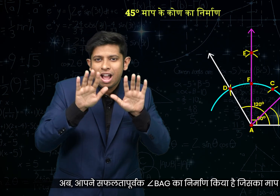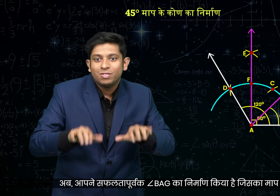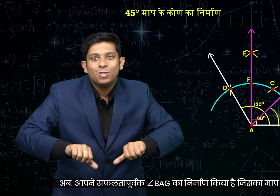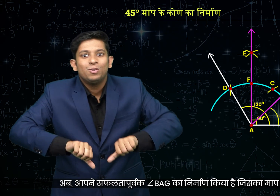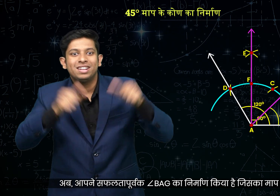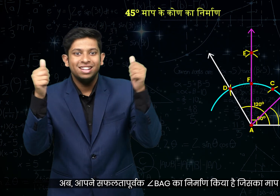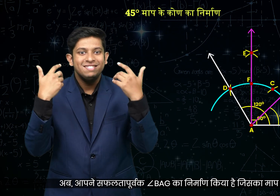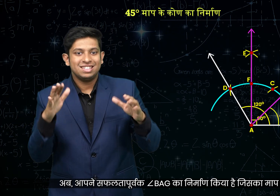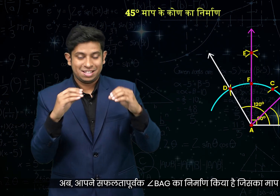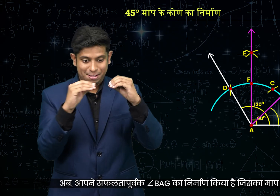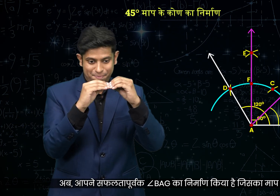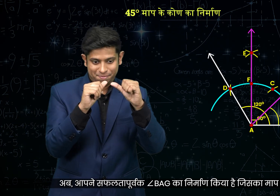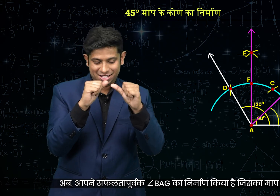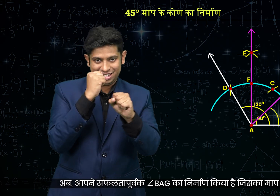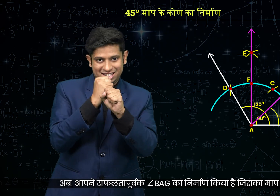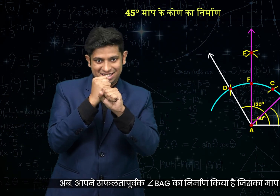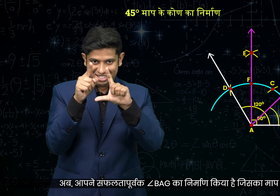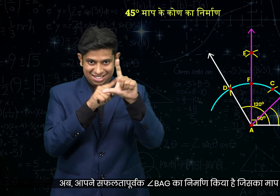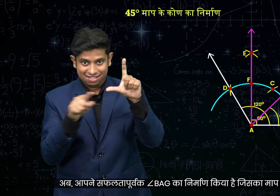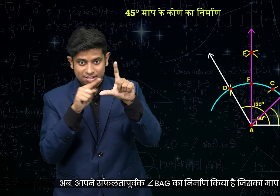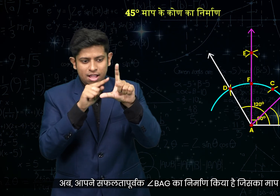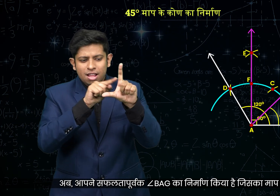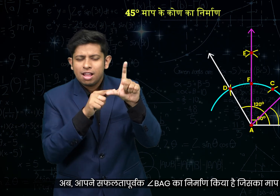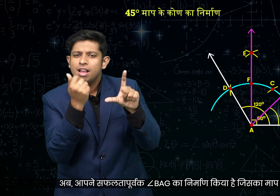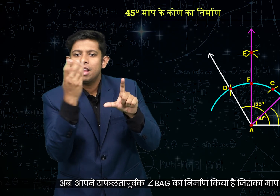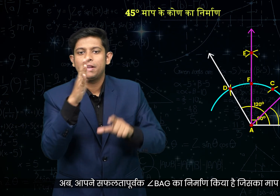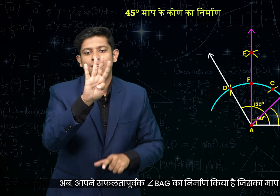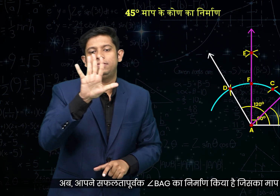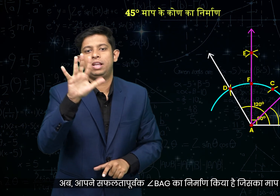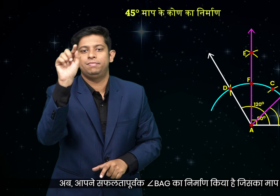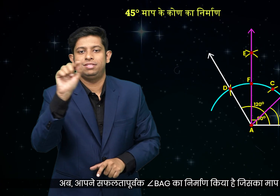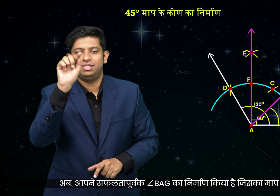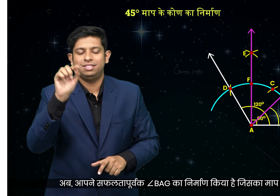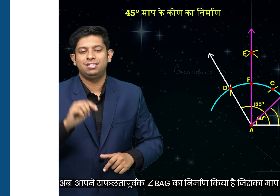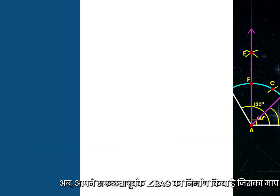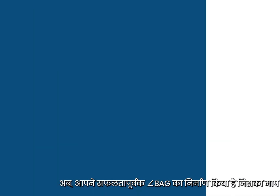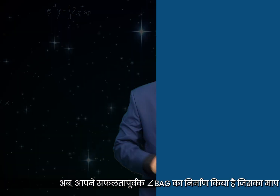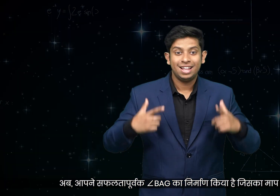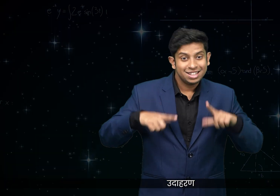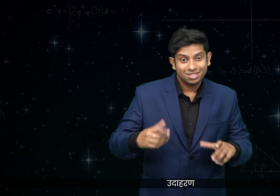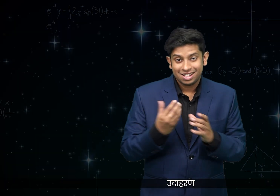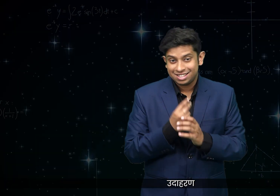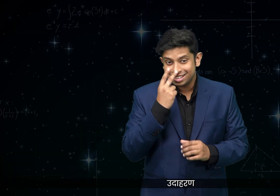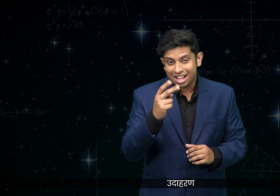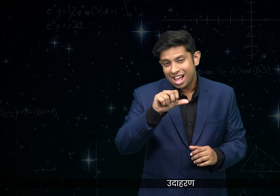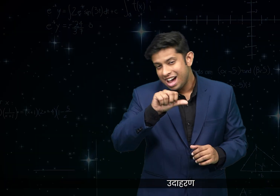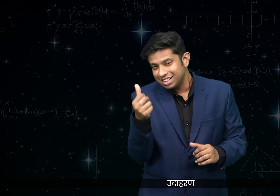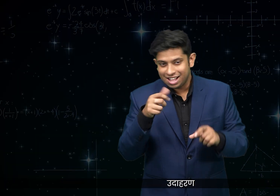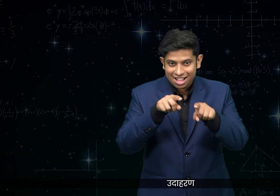सफलतापूर्वक एंगल BAG का निर्माण किया है जिसका माप 45 डिग्री है।